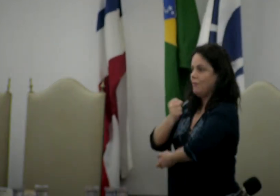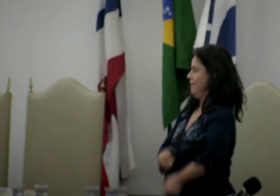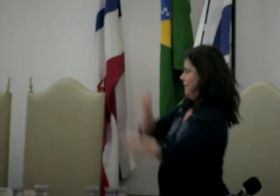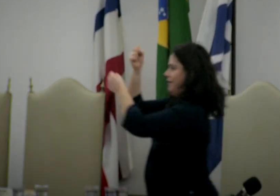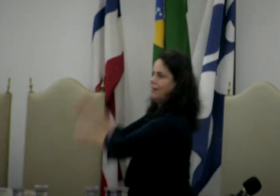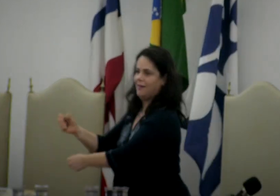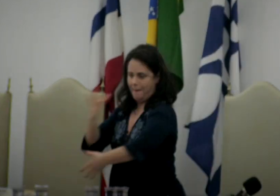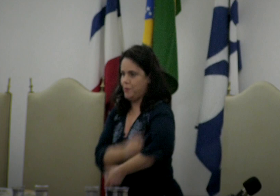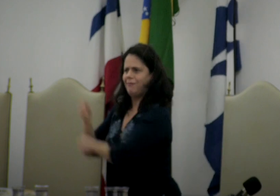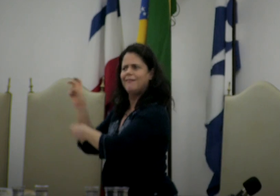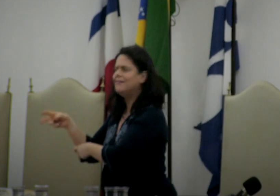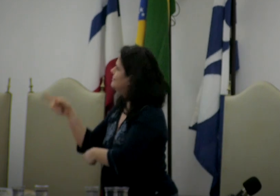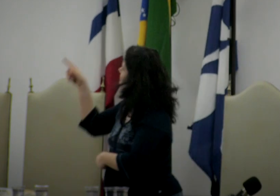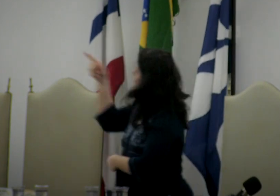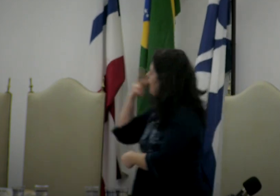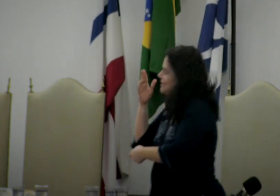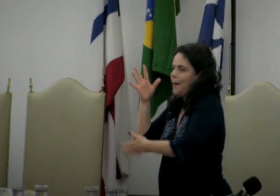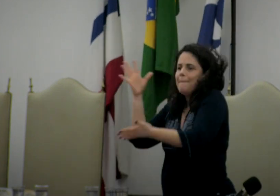Ah, é surdo, pronto, vamos lá, implanta.